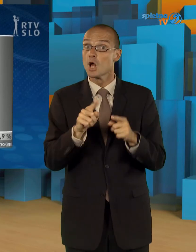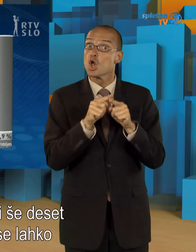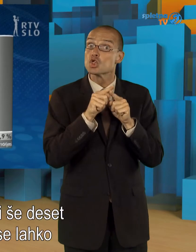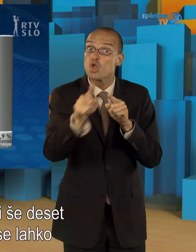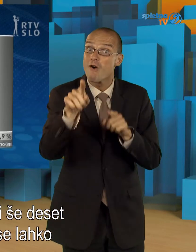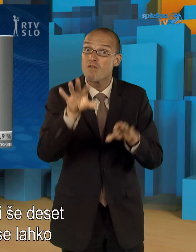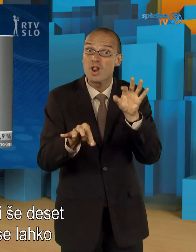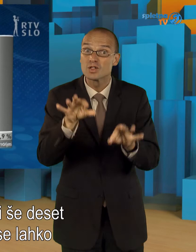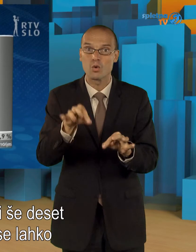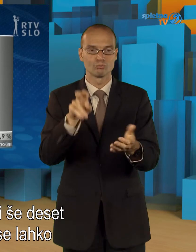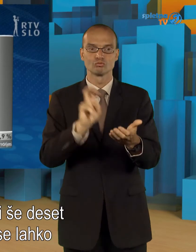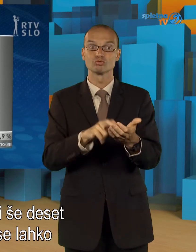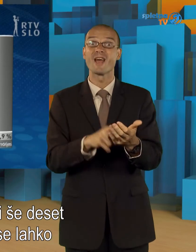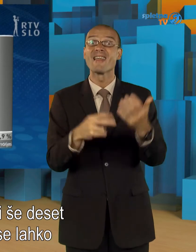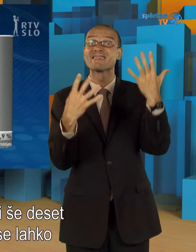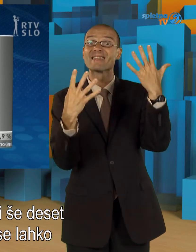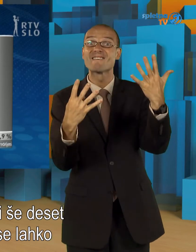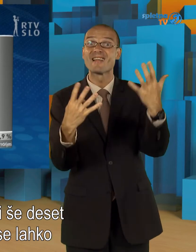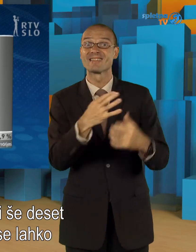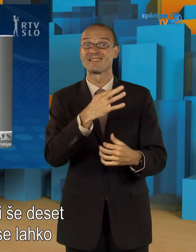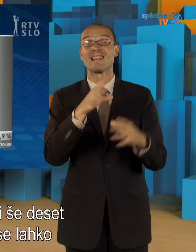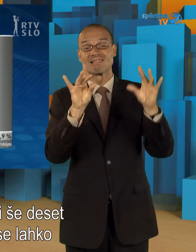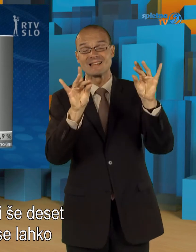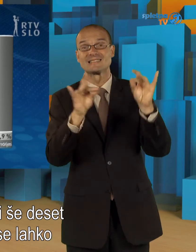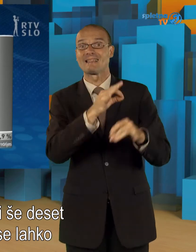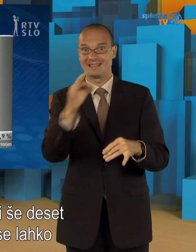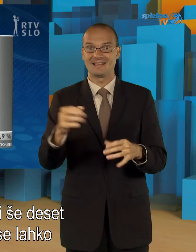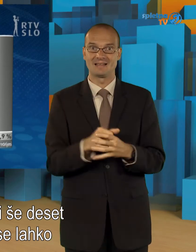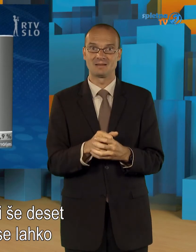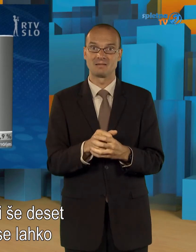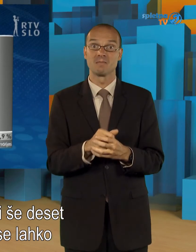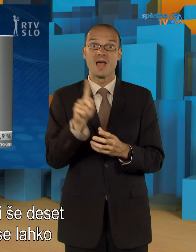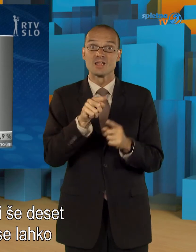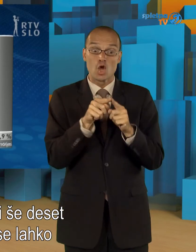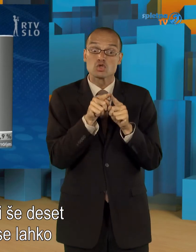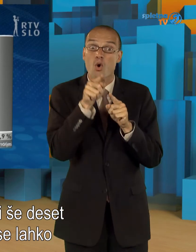Do volitev nas loči še 10 dni in do takrat se lahko spremeni še marsikaj.